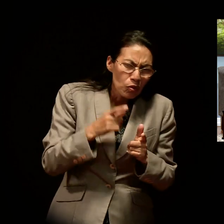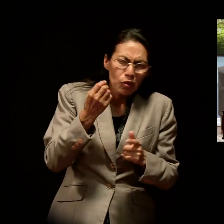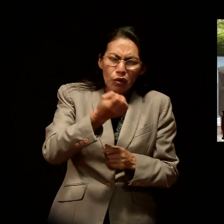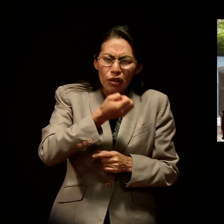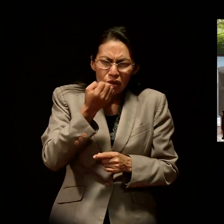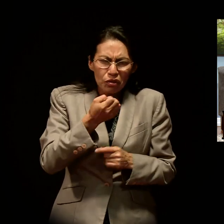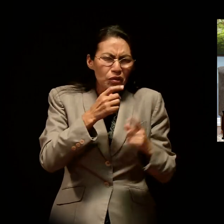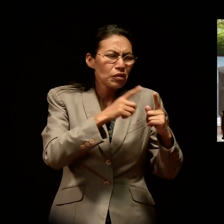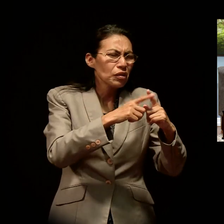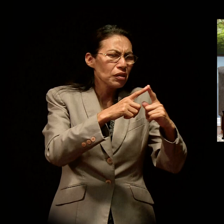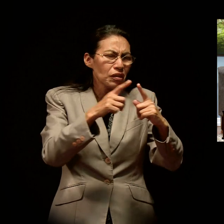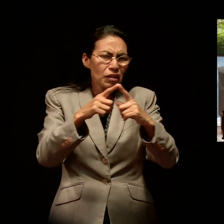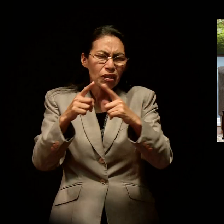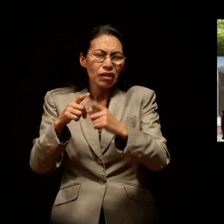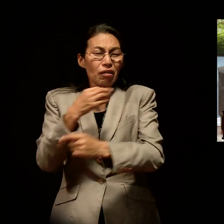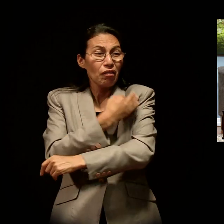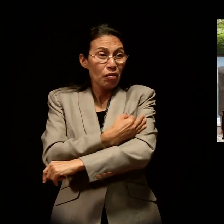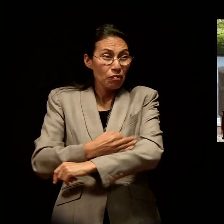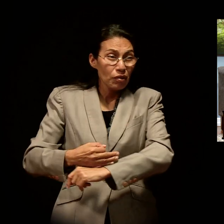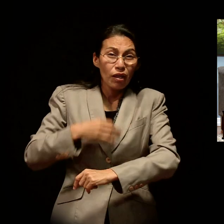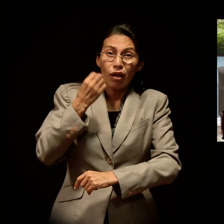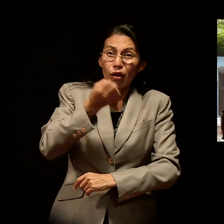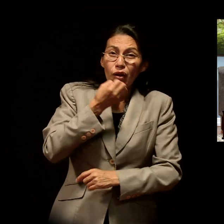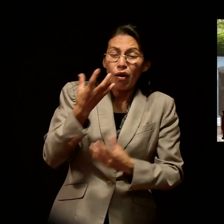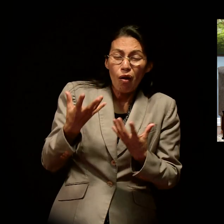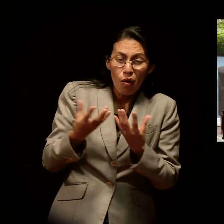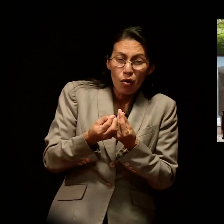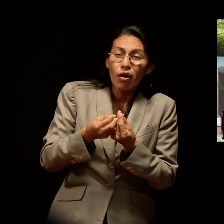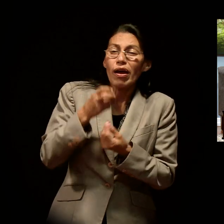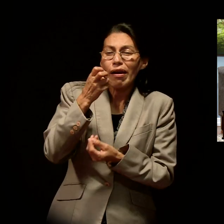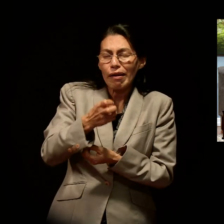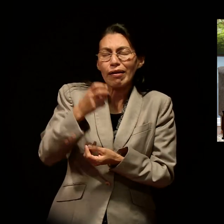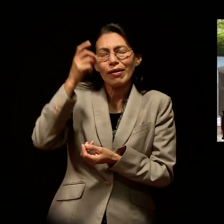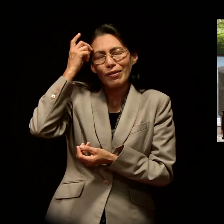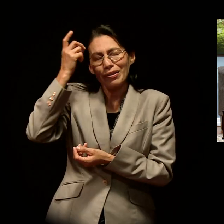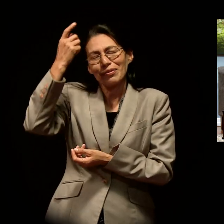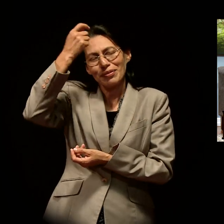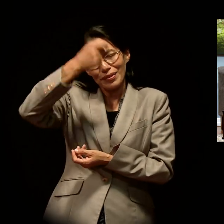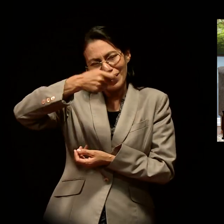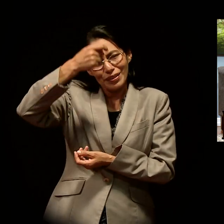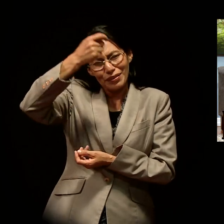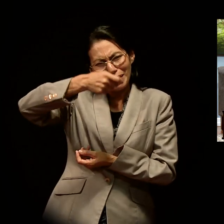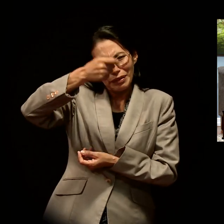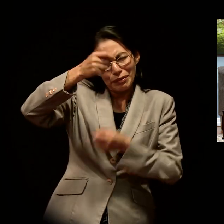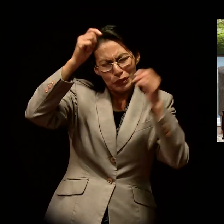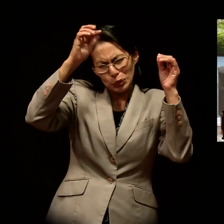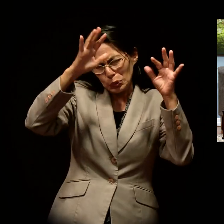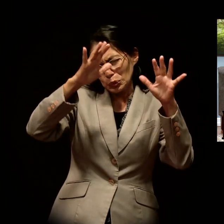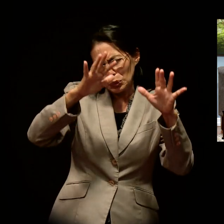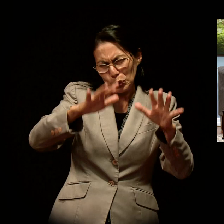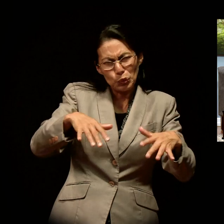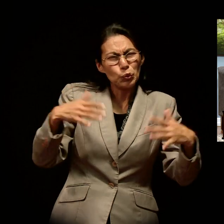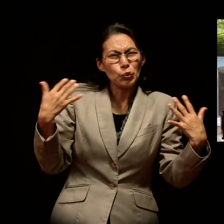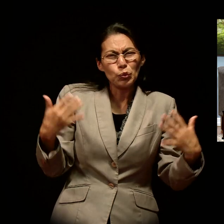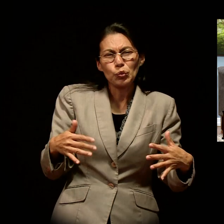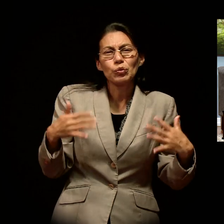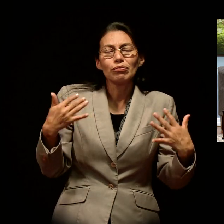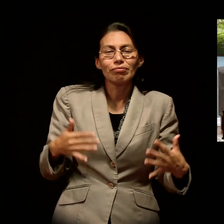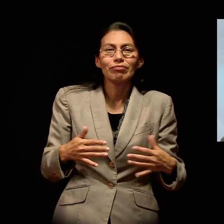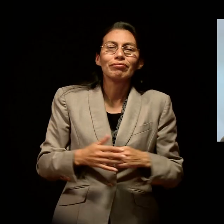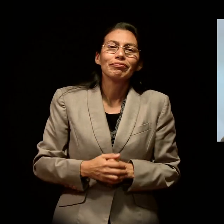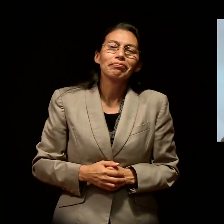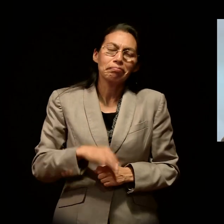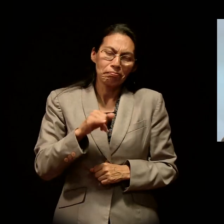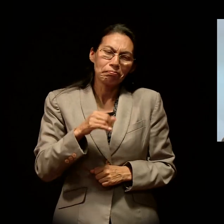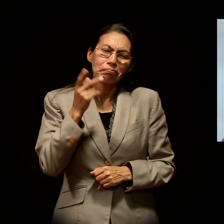en los grupos de oración en la iglesia en las familias que oran hay que ponerse allí donde está cayendo la